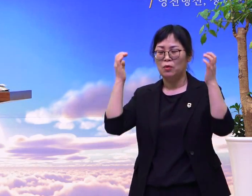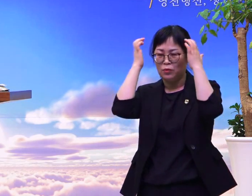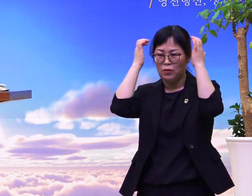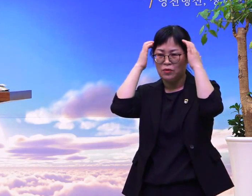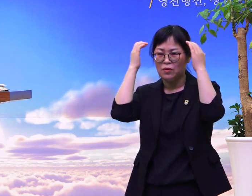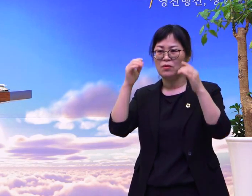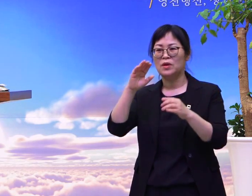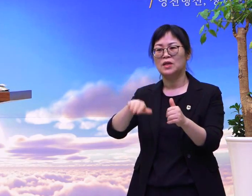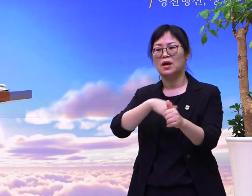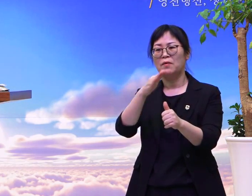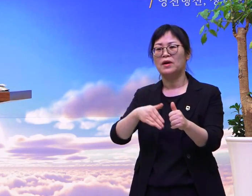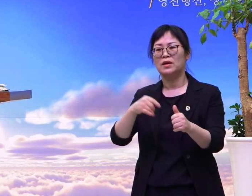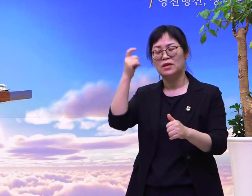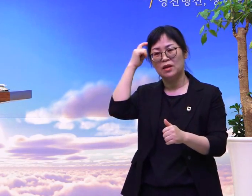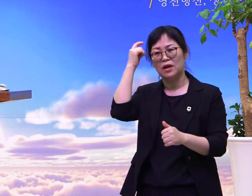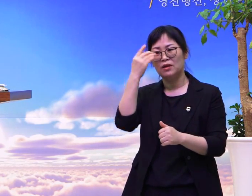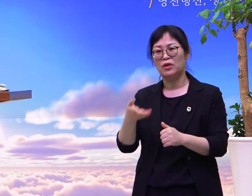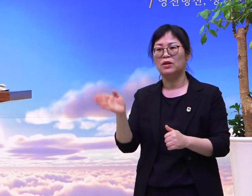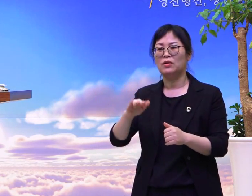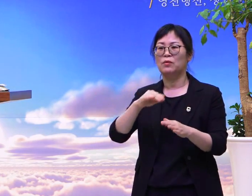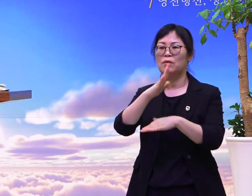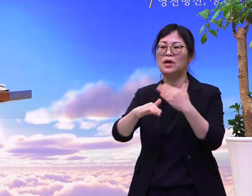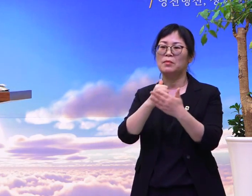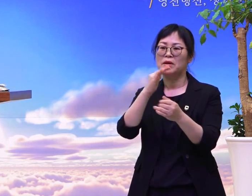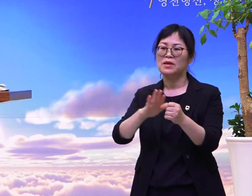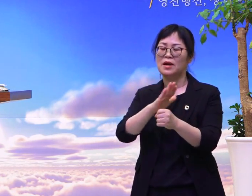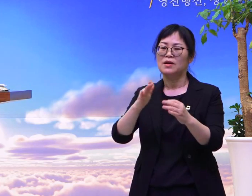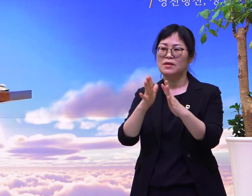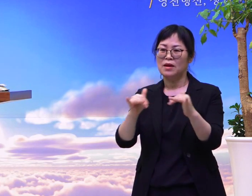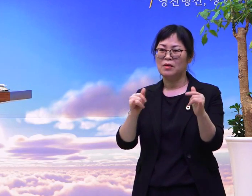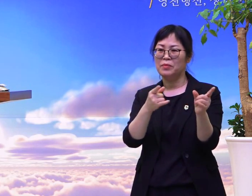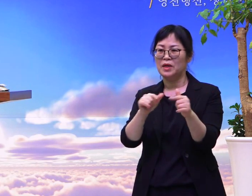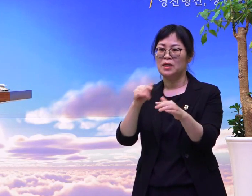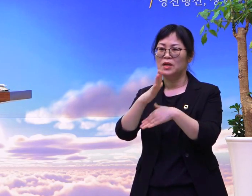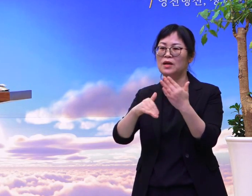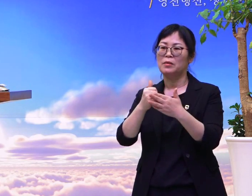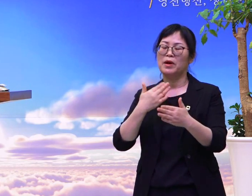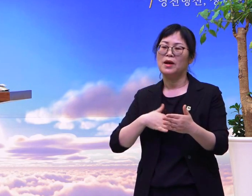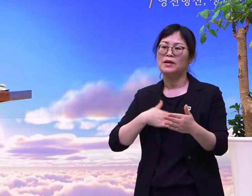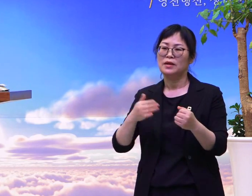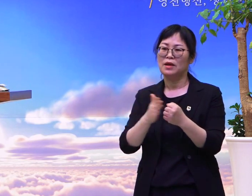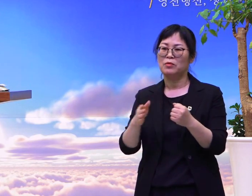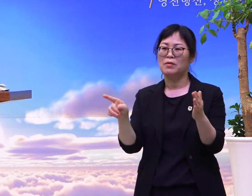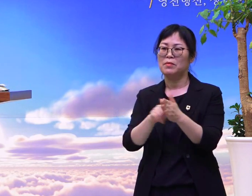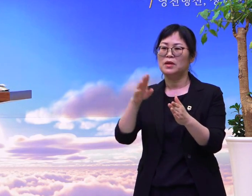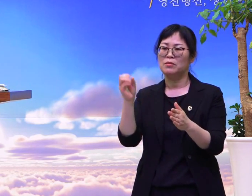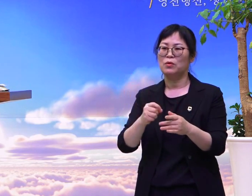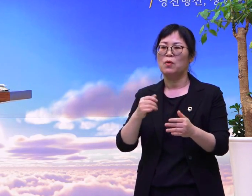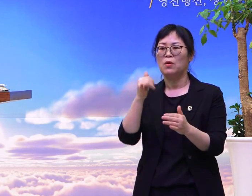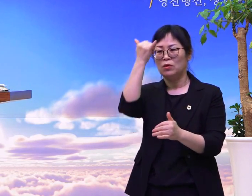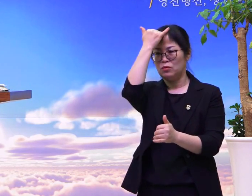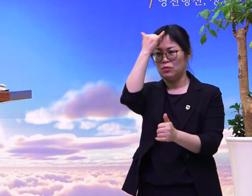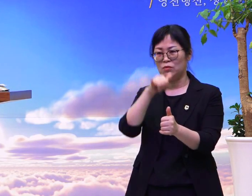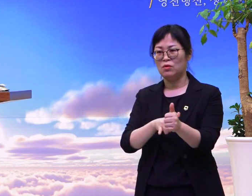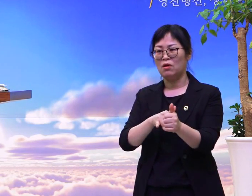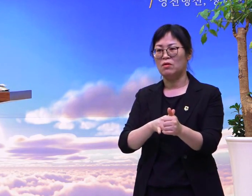상황이 예견되어도 하나님을 사랑하는 사람은 하나님을 알기 때문에 믿음으로 충성한다는